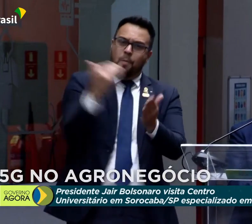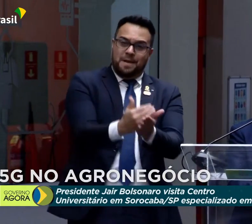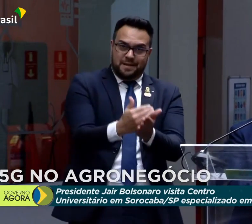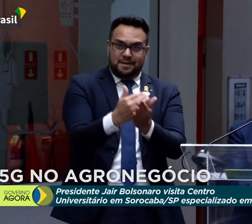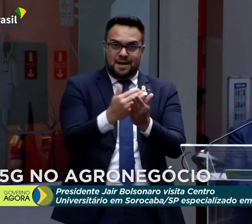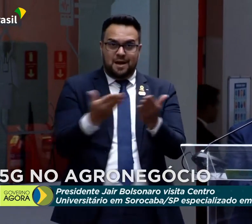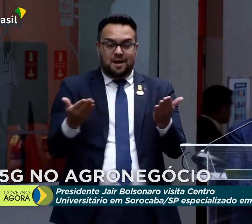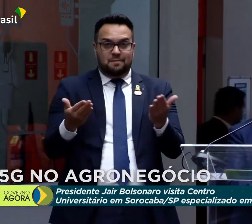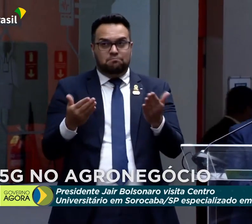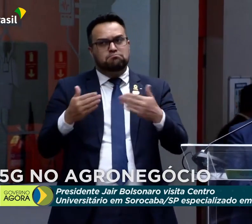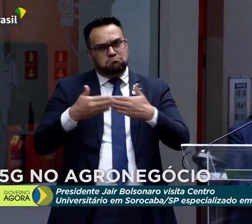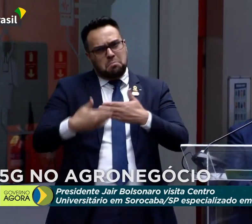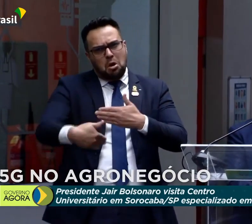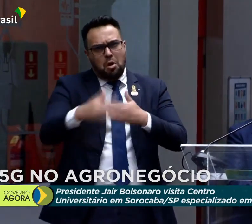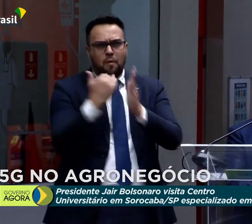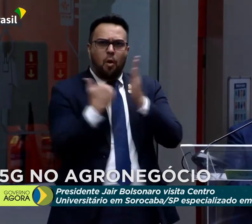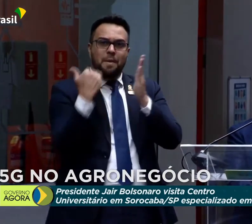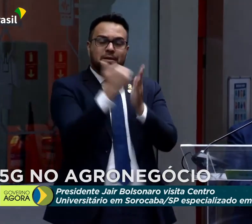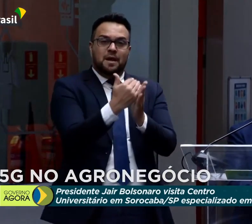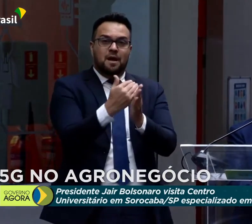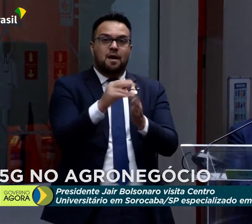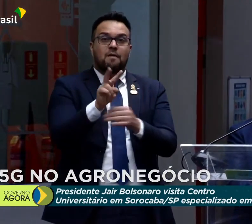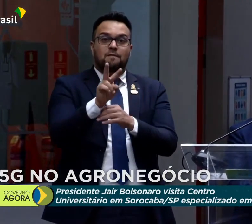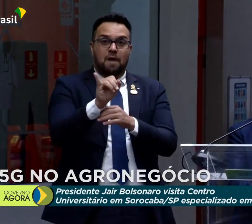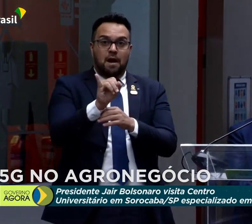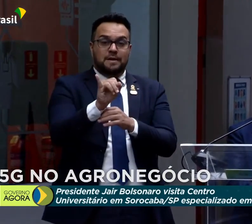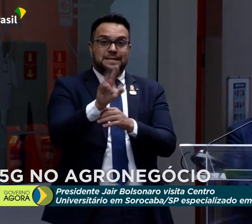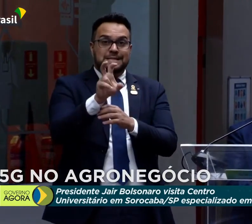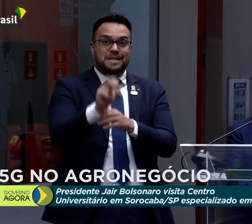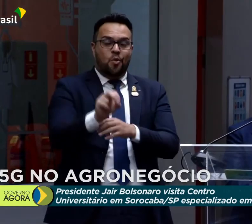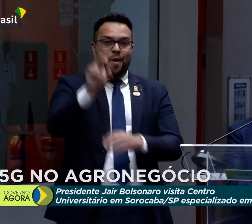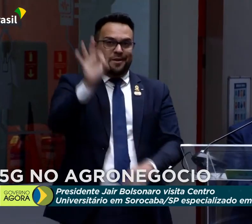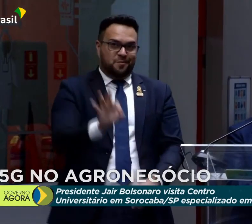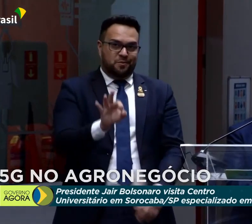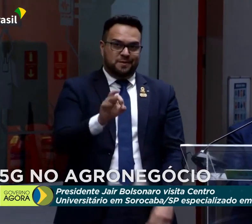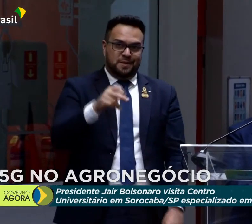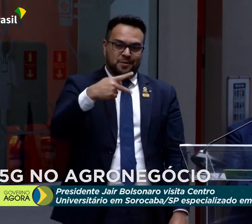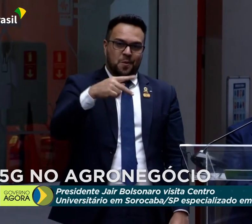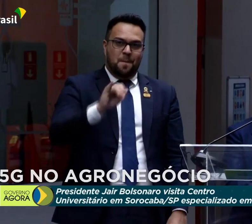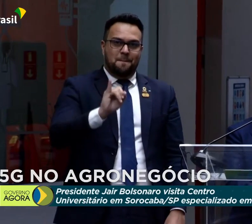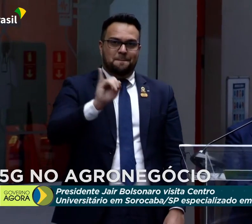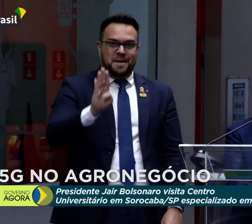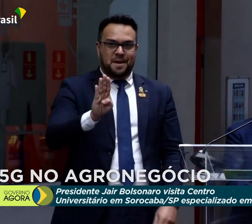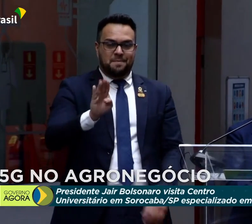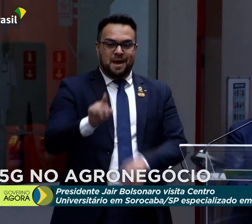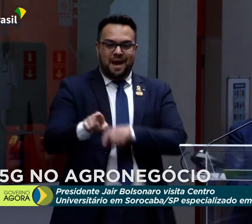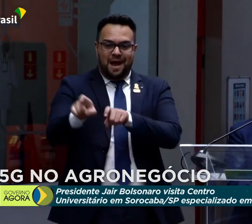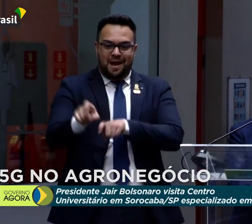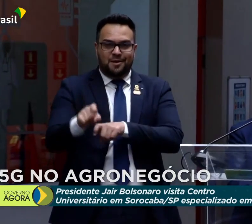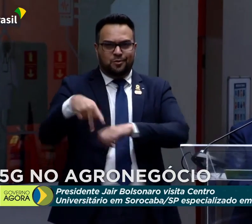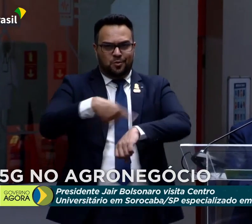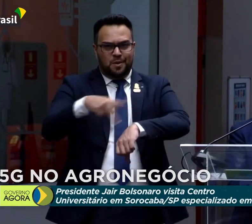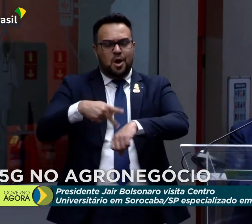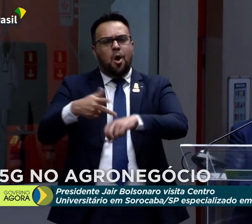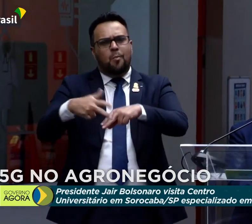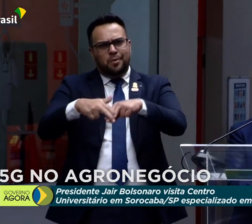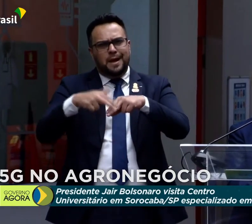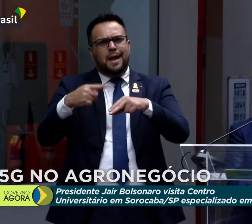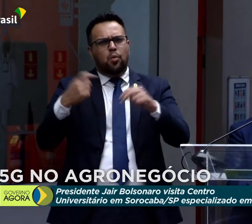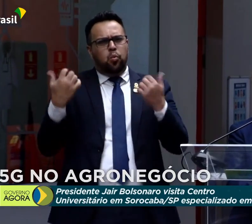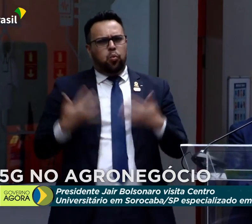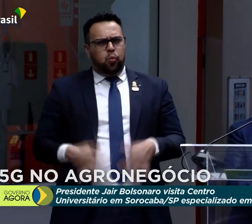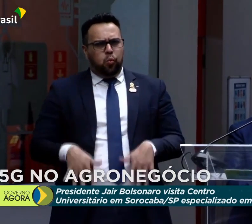essa conectividade, a gente aumenta em 50% o PIB agrícola do nosso país. Então, é muita